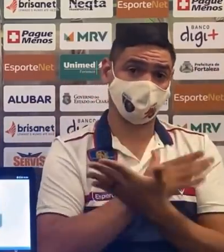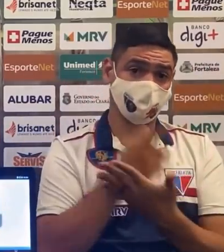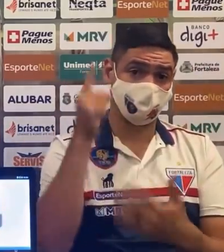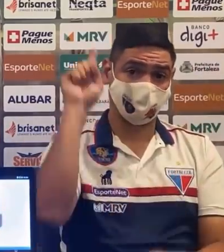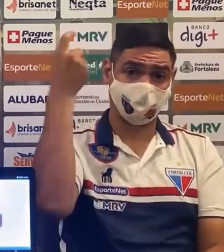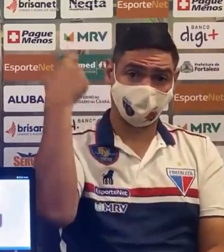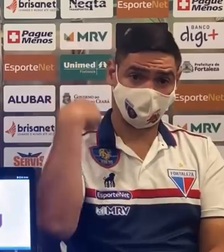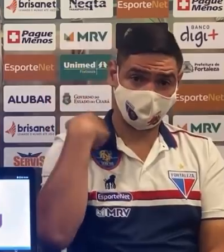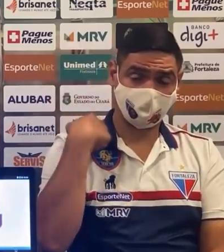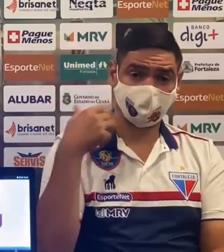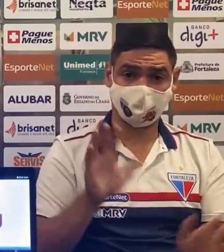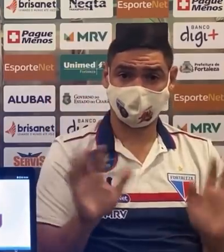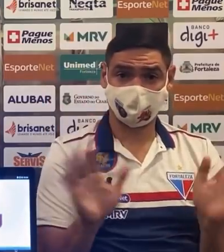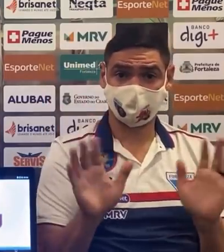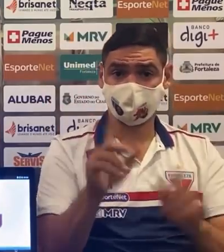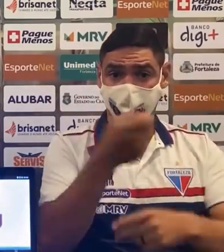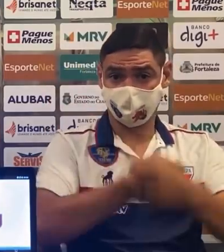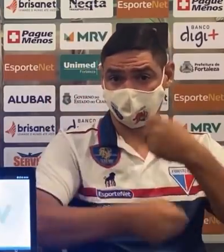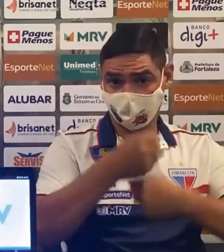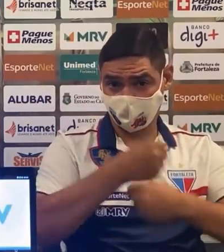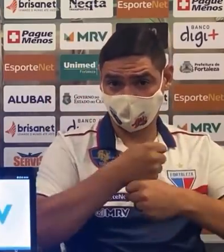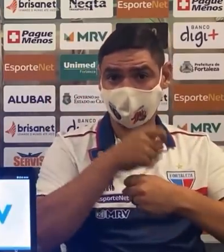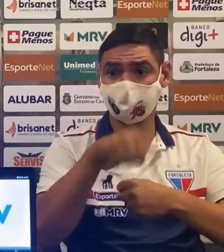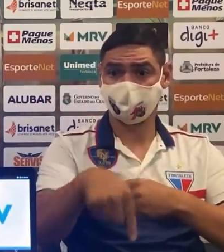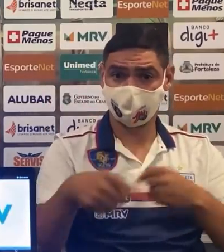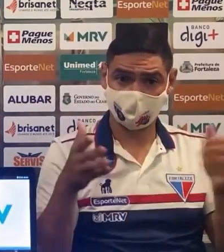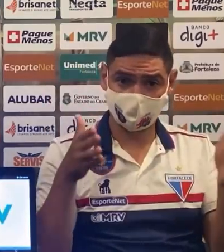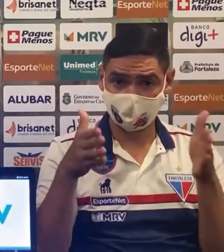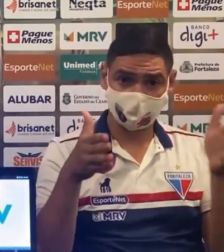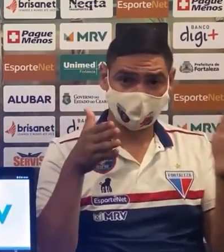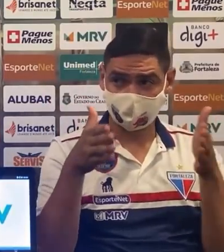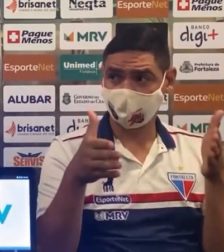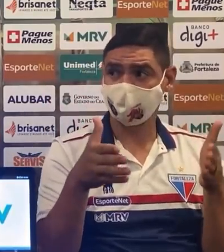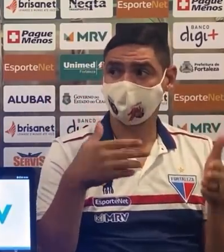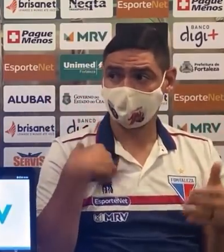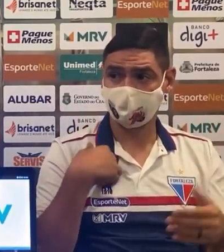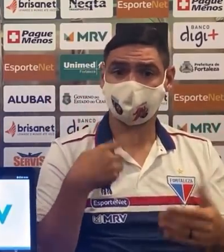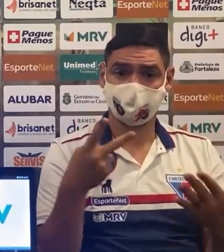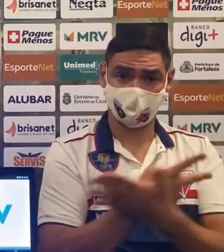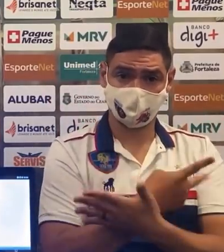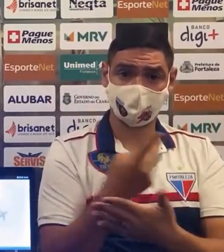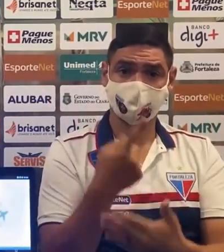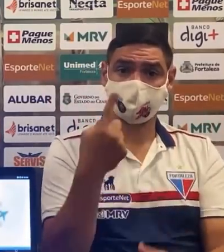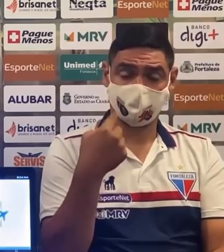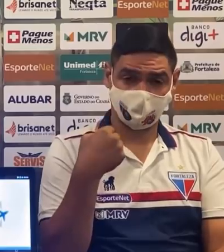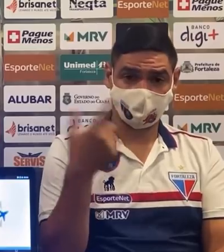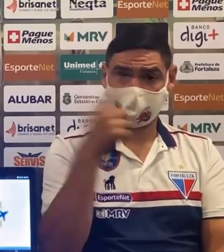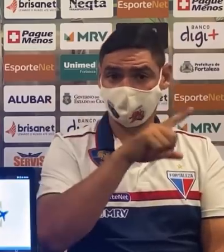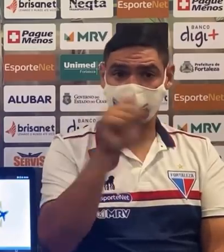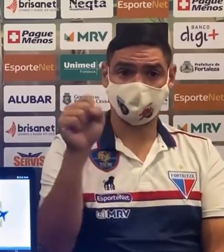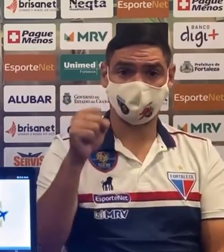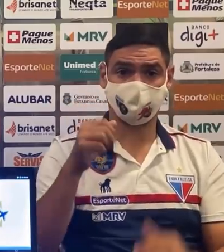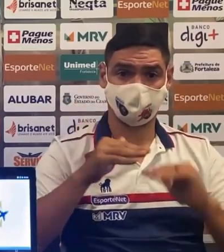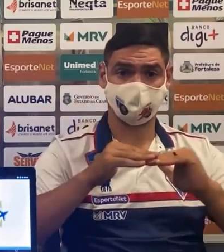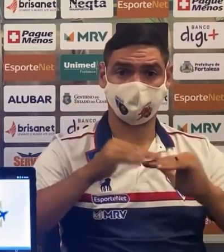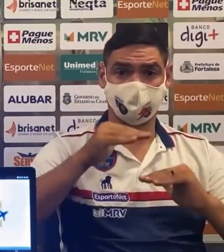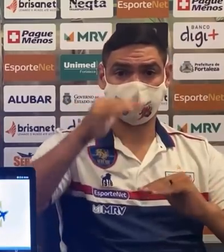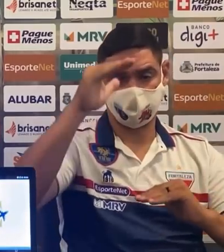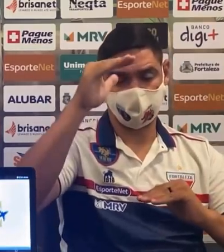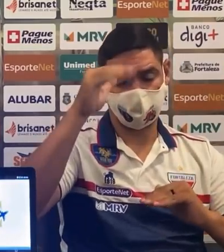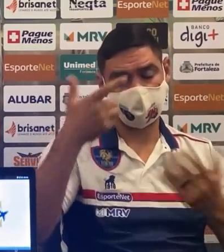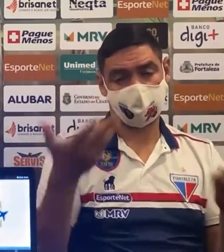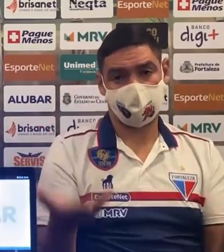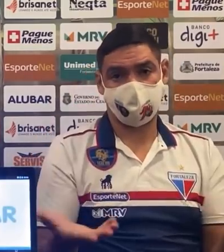competição, já que no ano passado, justamente nesse momento, aconteceu uma vitória e a partir dessa vitória houve um crescimento. Então,